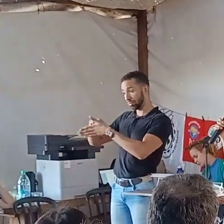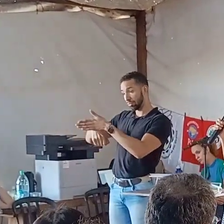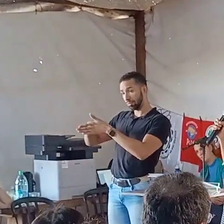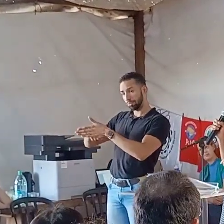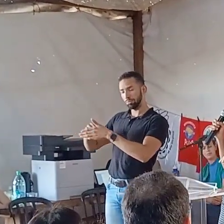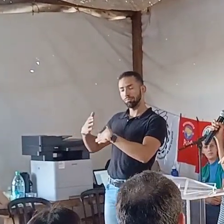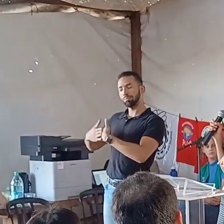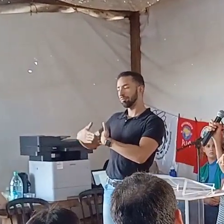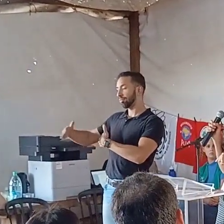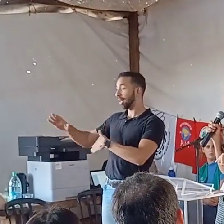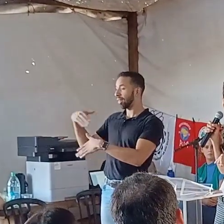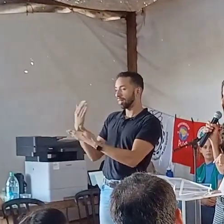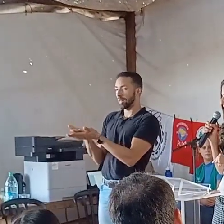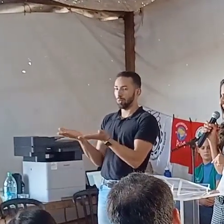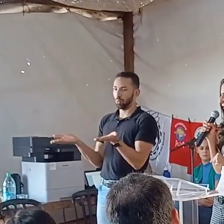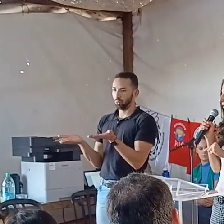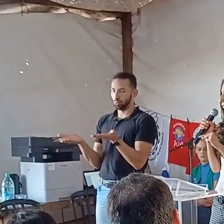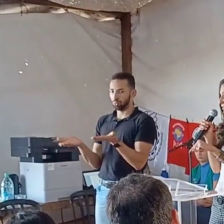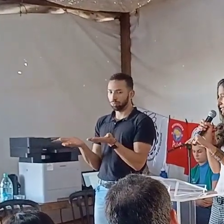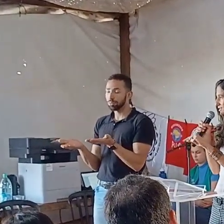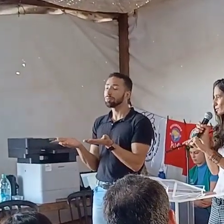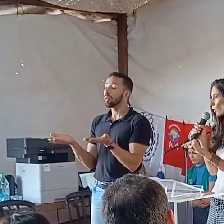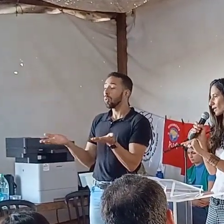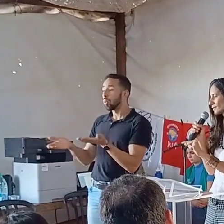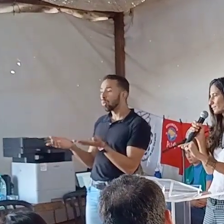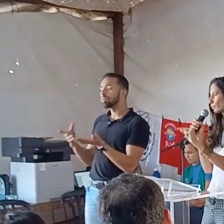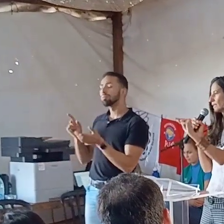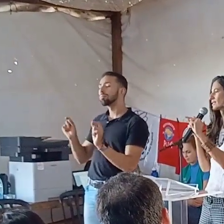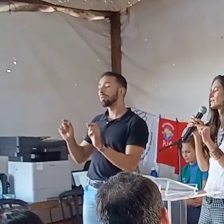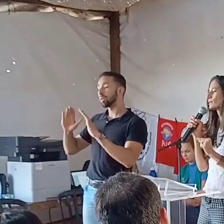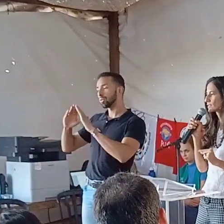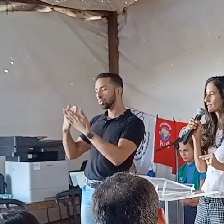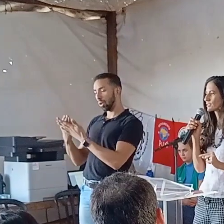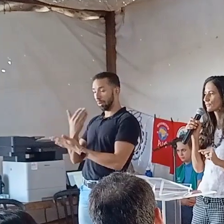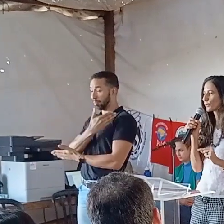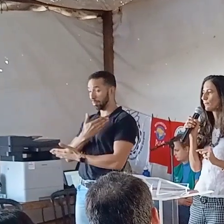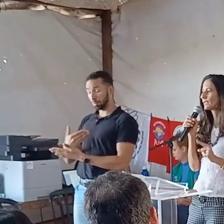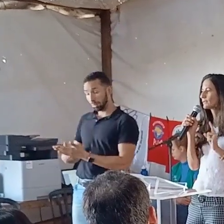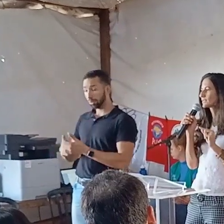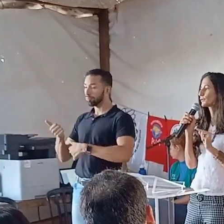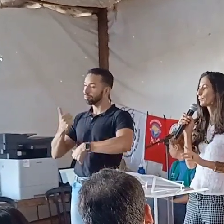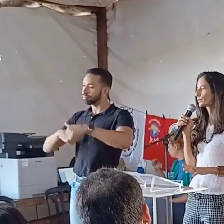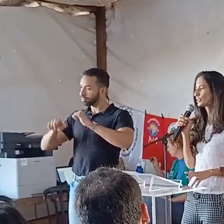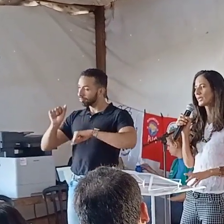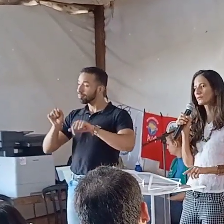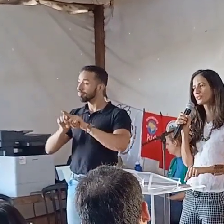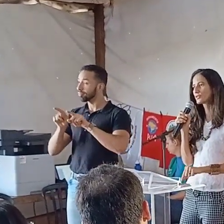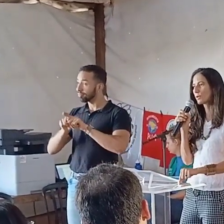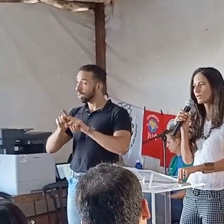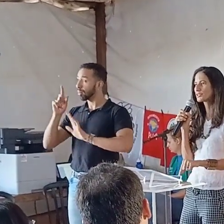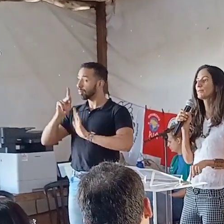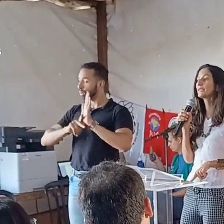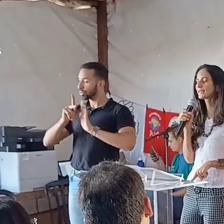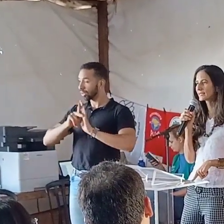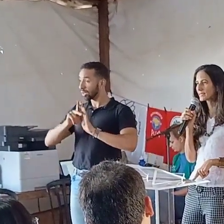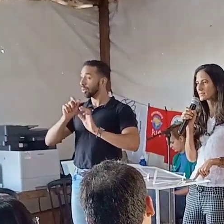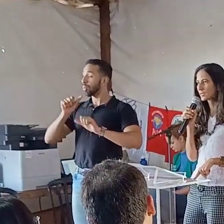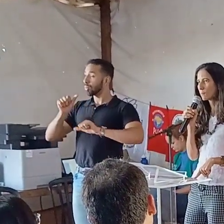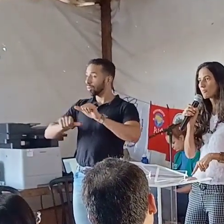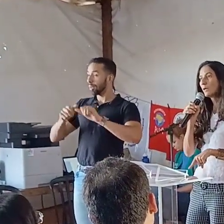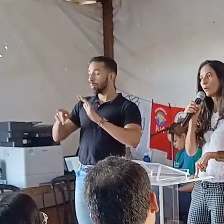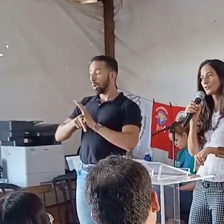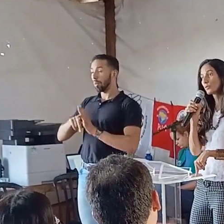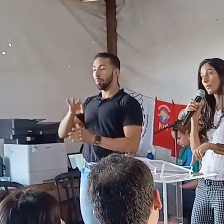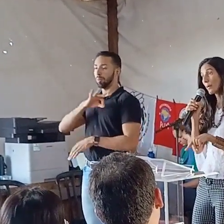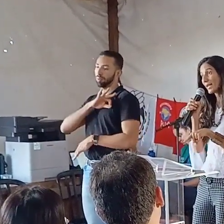ela segue até os dias de hoje. Que hoje as escolas públicas estão se transformando e sendo projetos de escola de